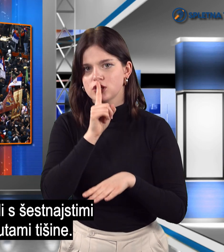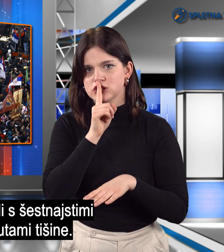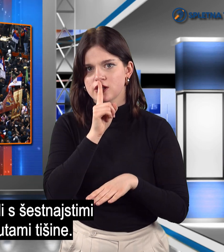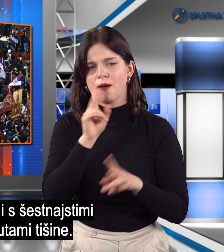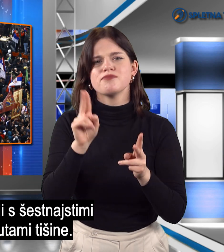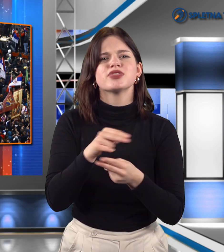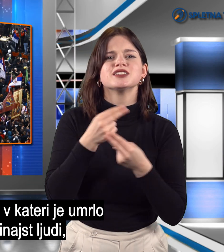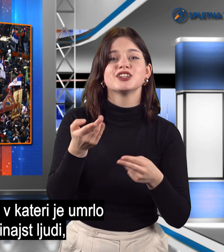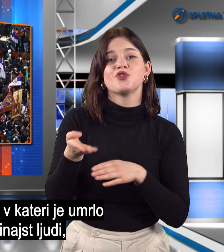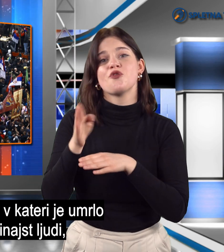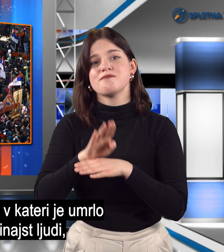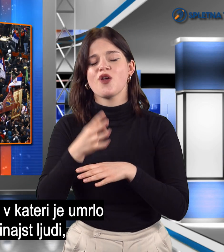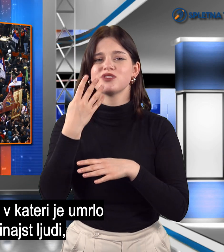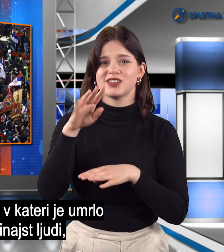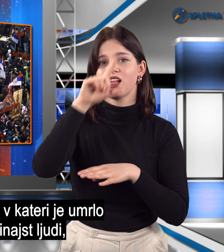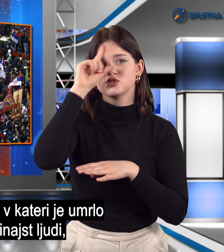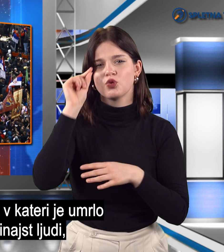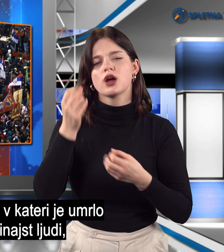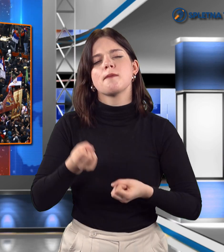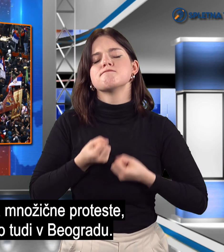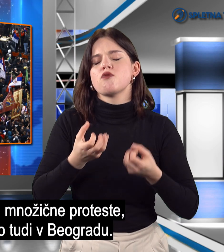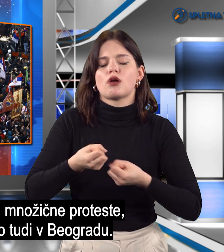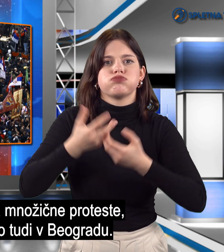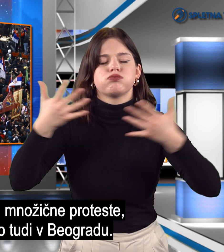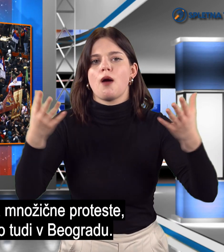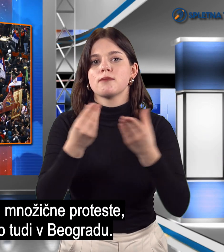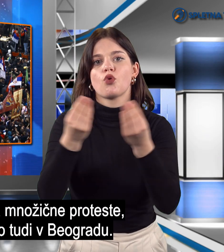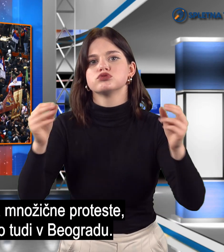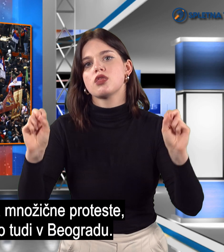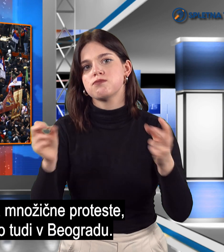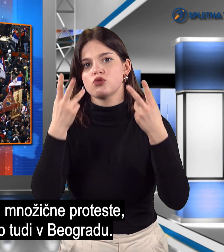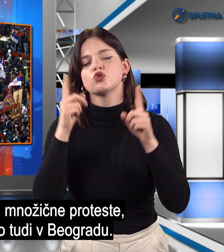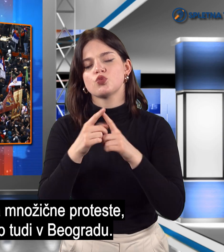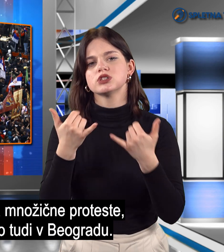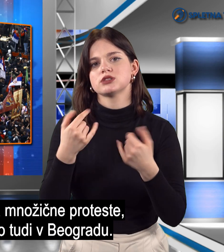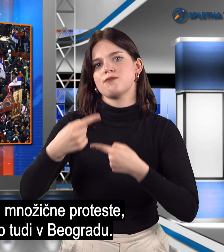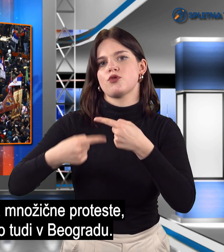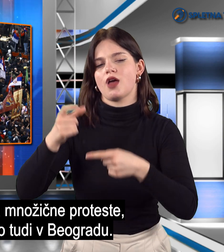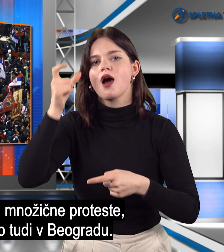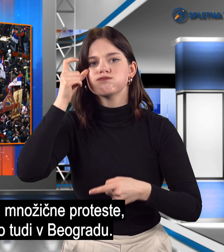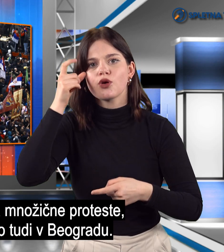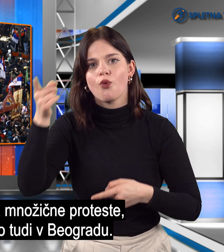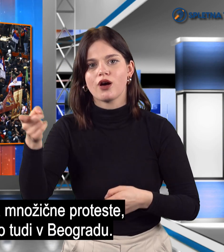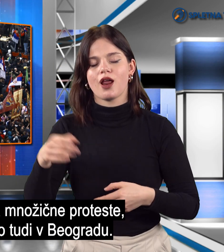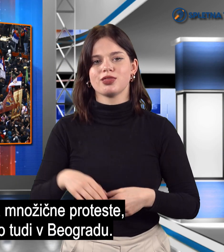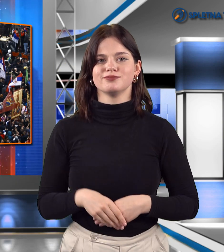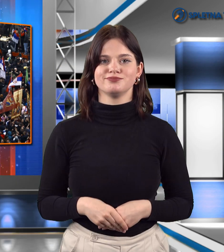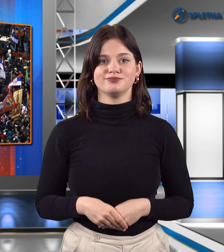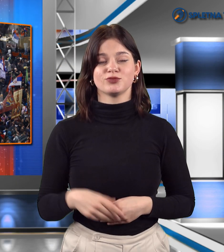žrtvi poklonili 16 minutami tišine. Nesreča, v kateri je umrlo 14 ljudi, je povzročila